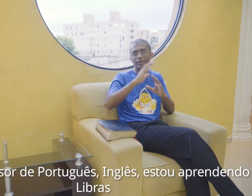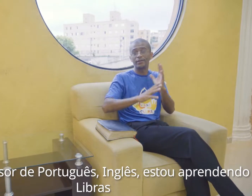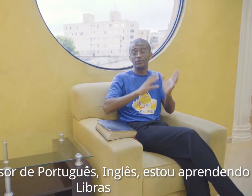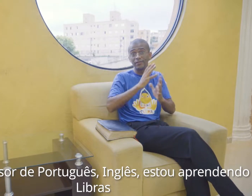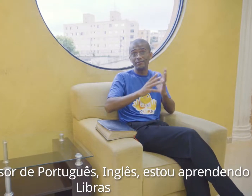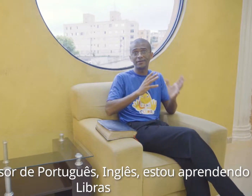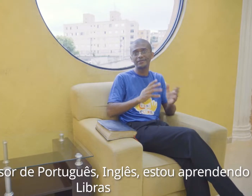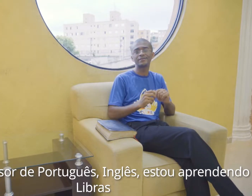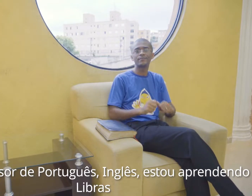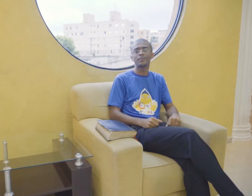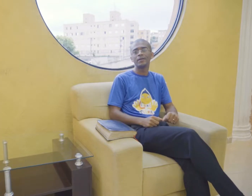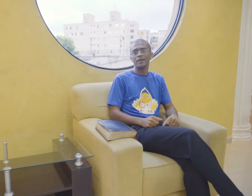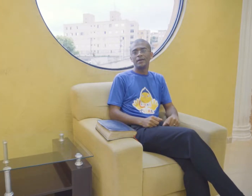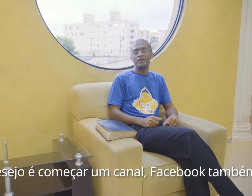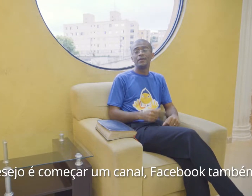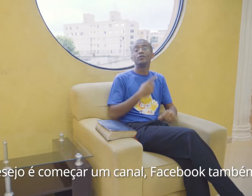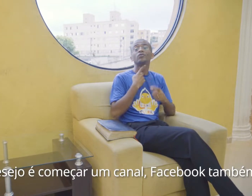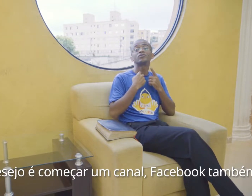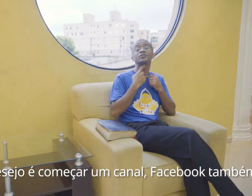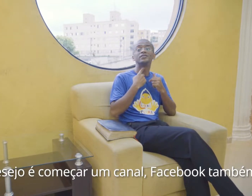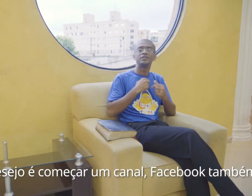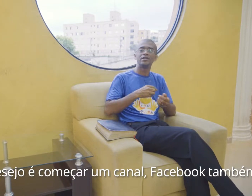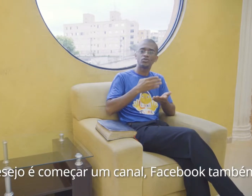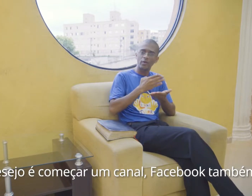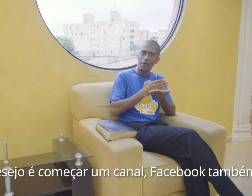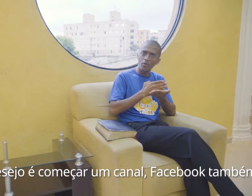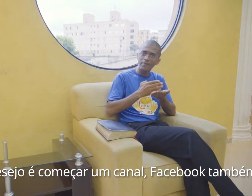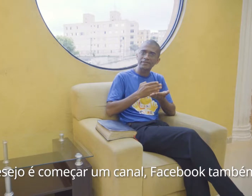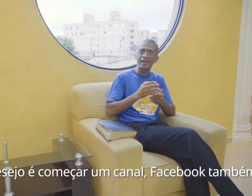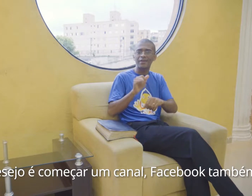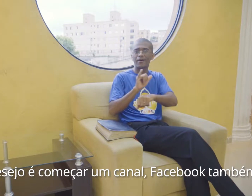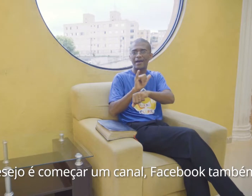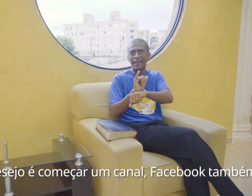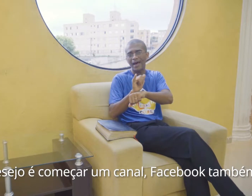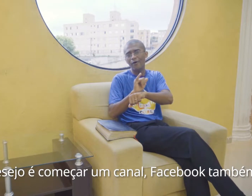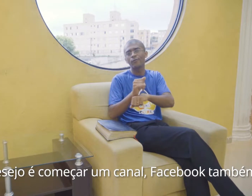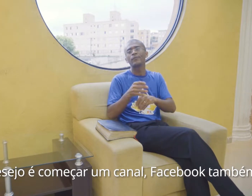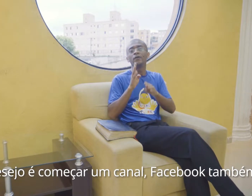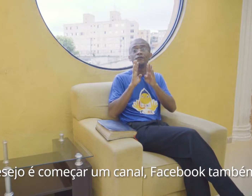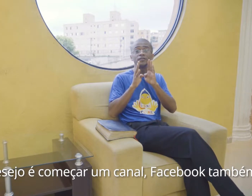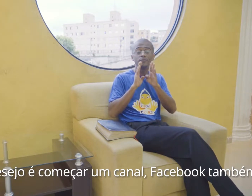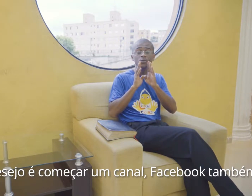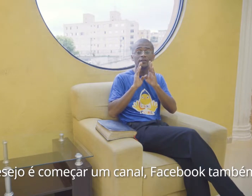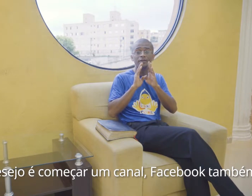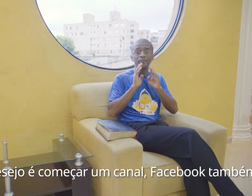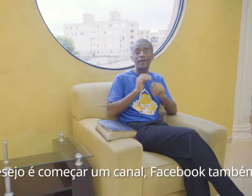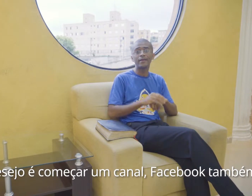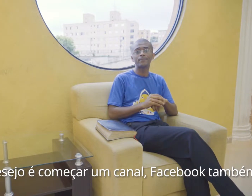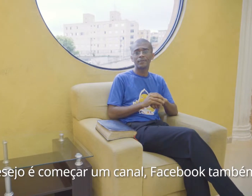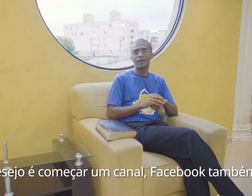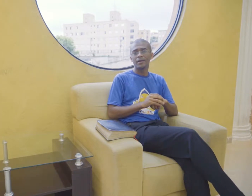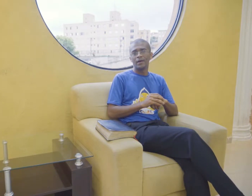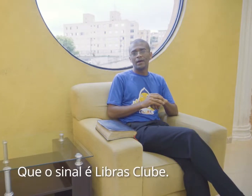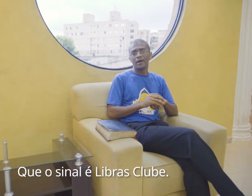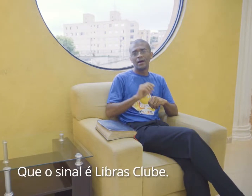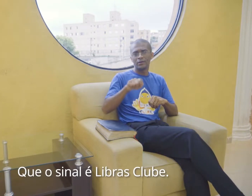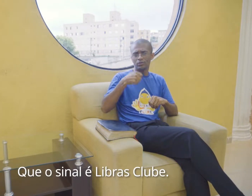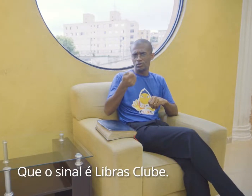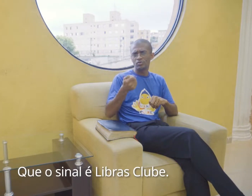aprendendo Libras e o nosso desejo é começar um canal, Facebook também, que o